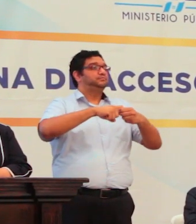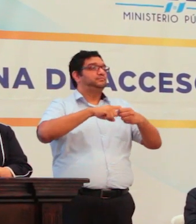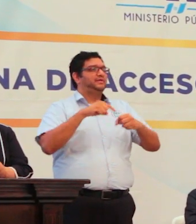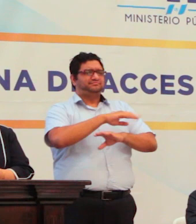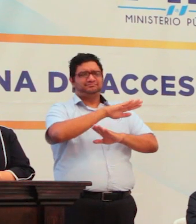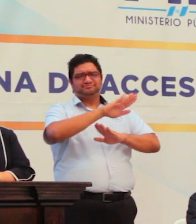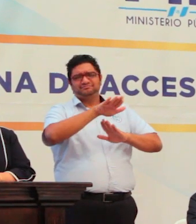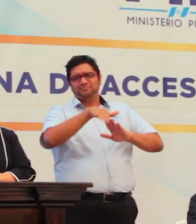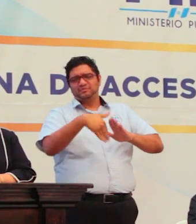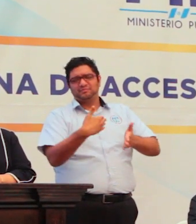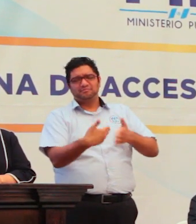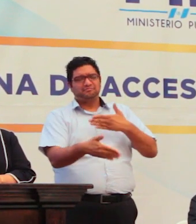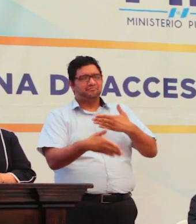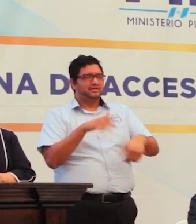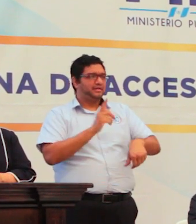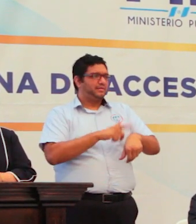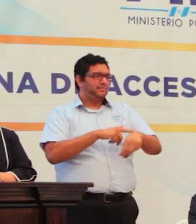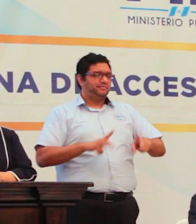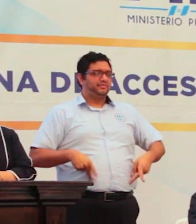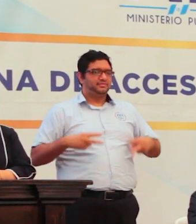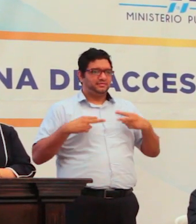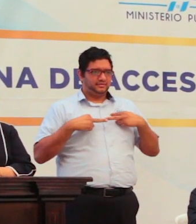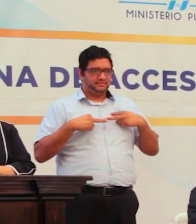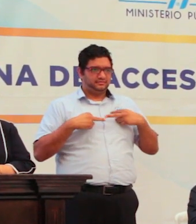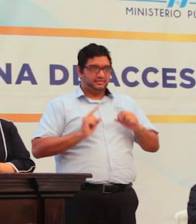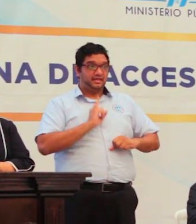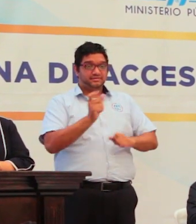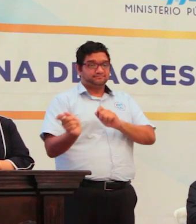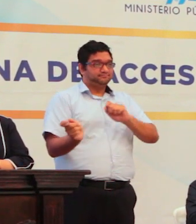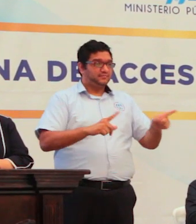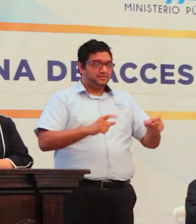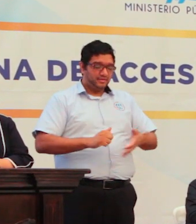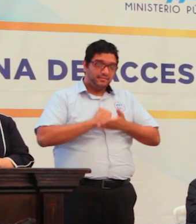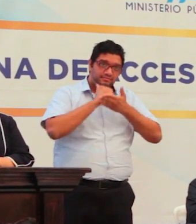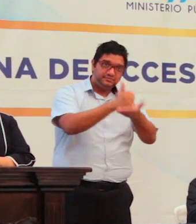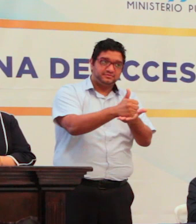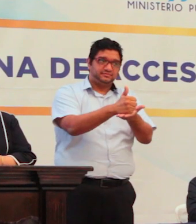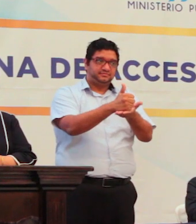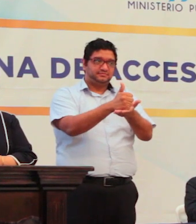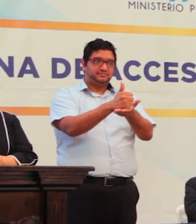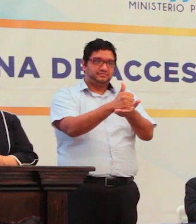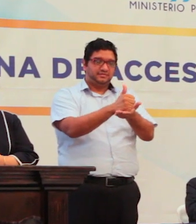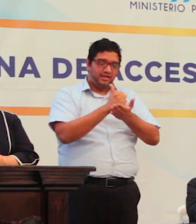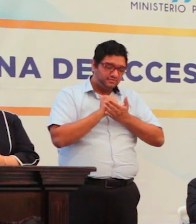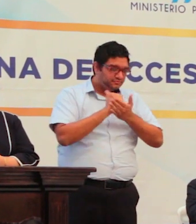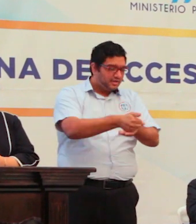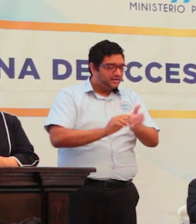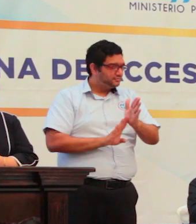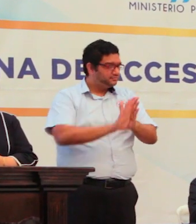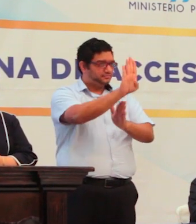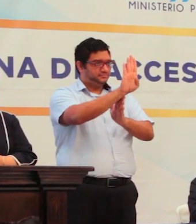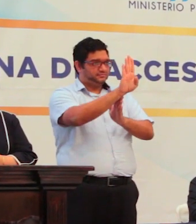cualquier momento de la vida que esto suceda, estar prestos a apoyar precisamente esa superación de las